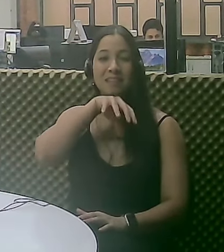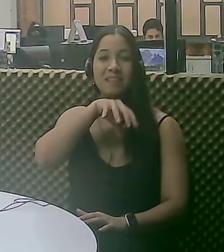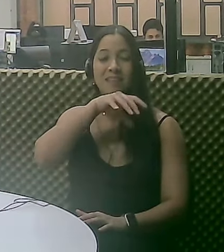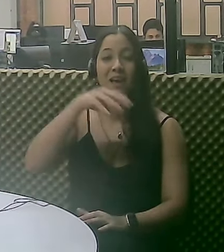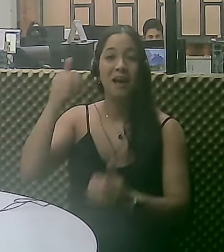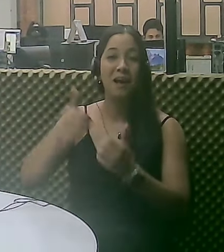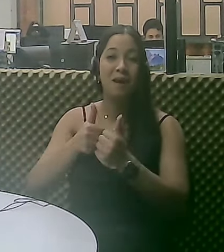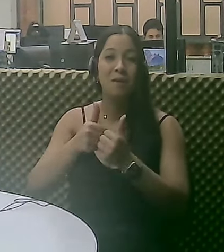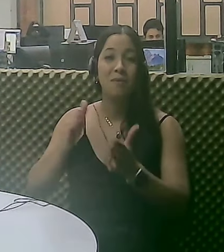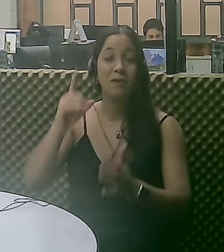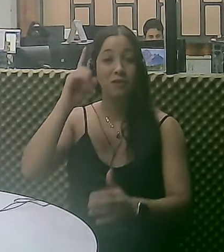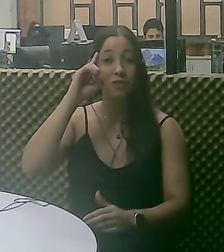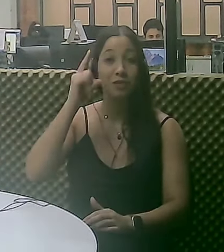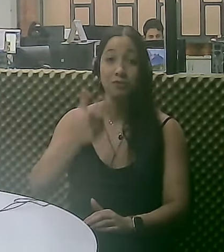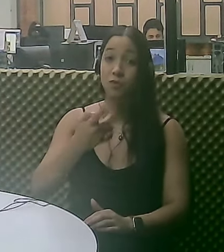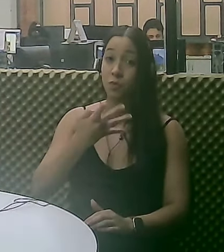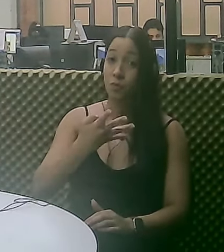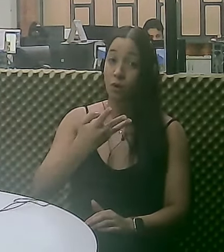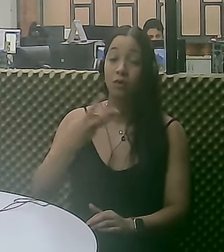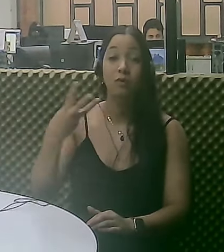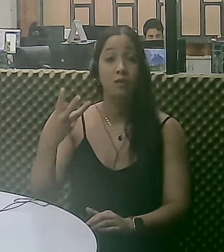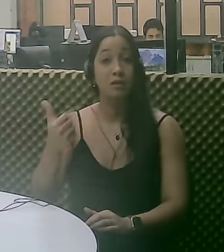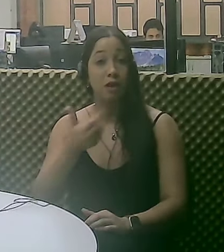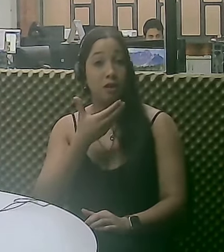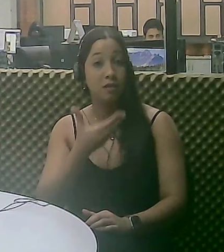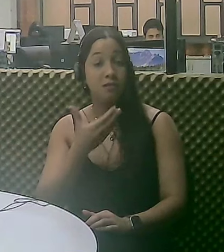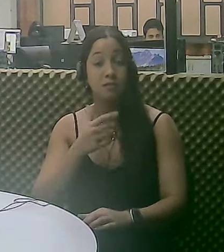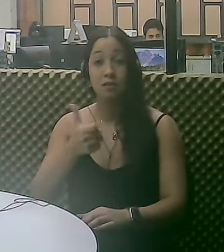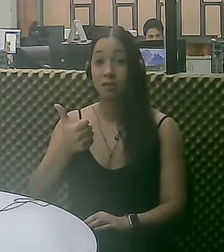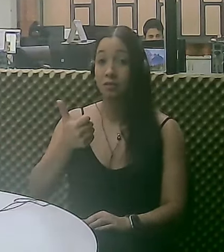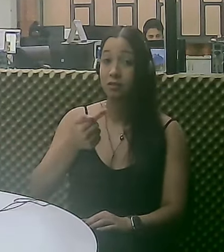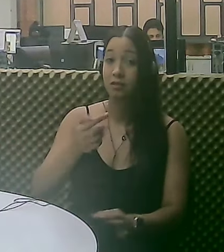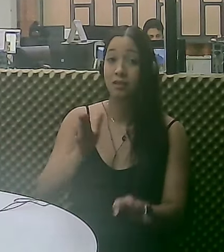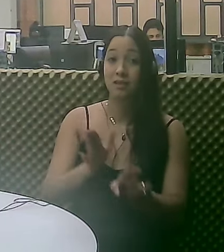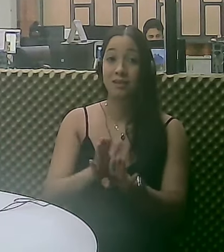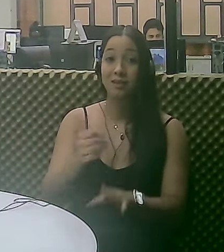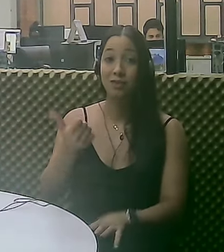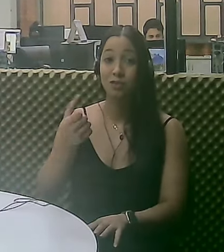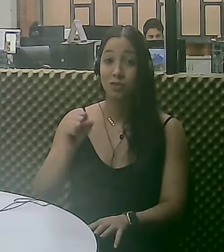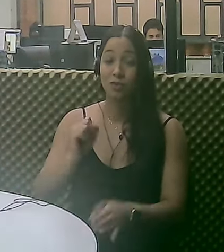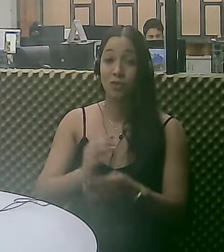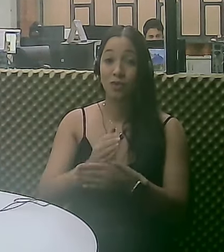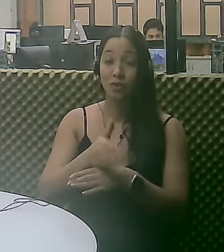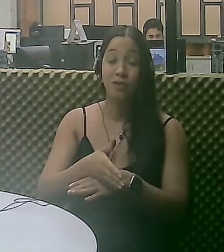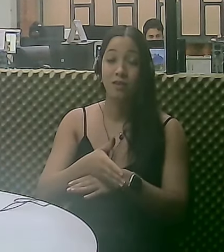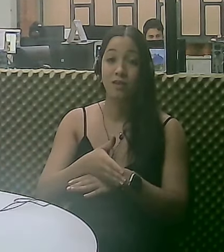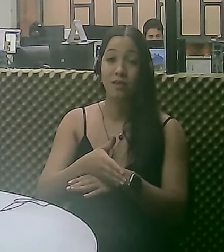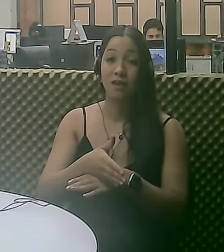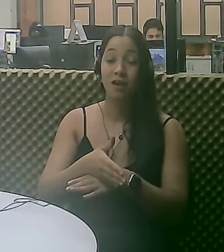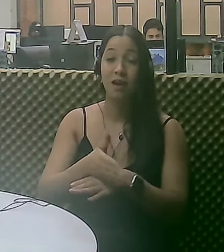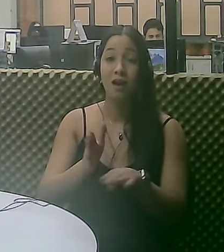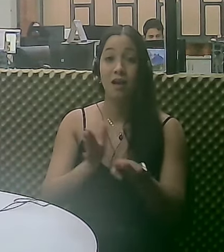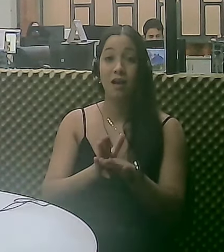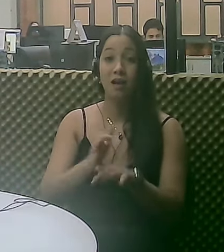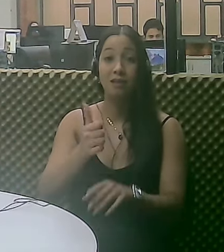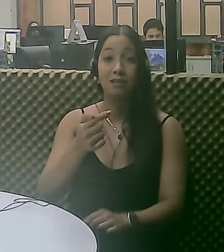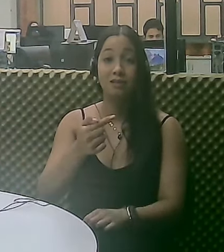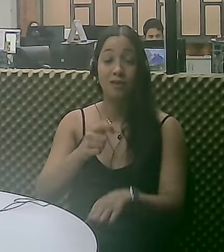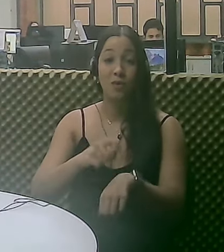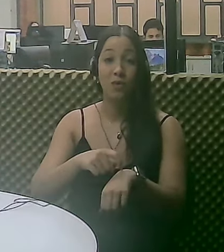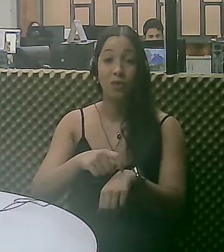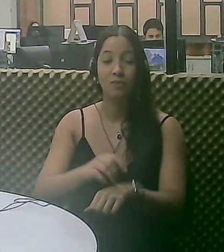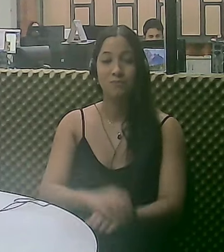nos dias 24 e 31 de dezembro, das 5 às 18 horas, com entrada permitida até às 17